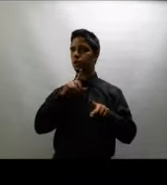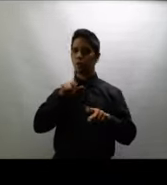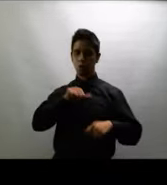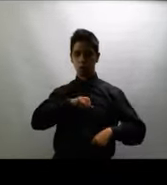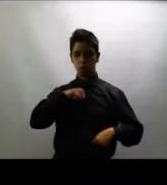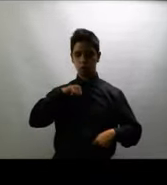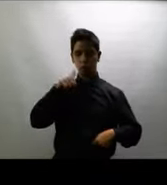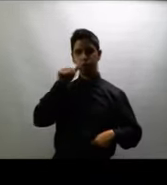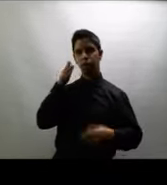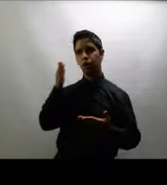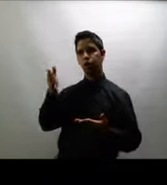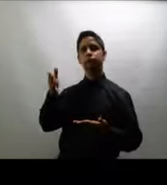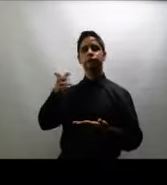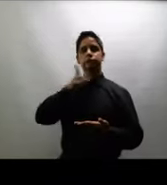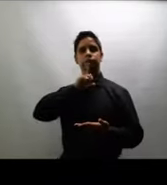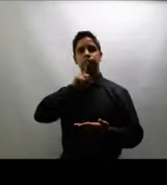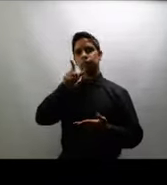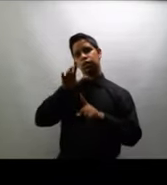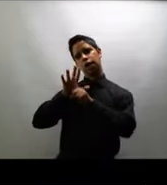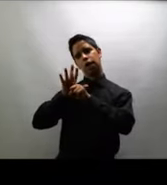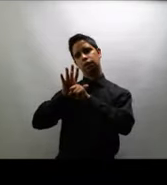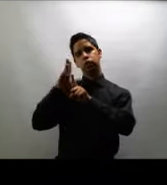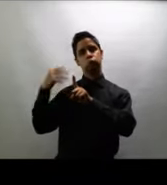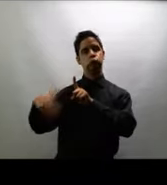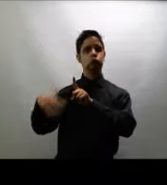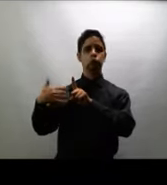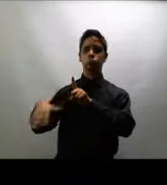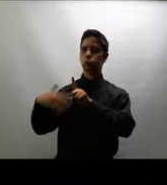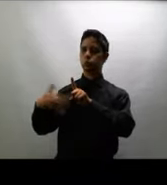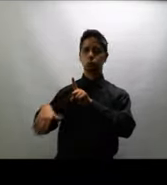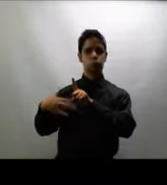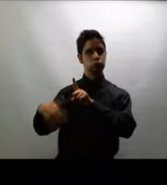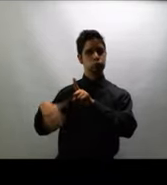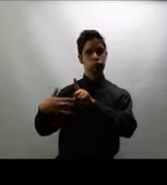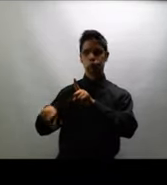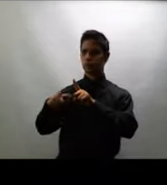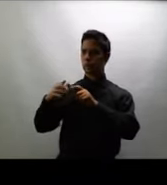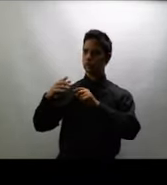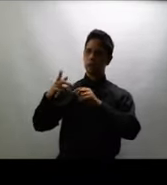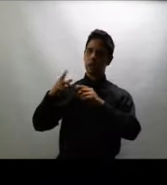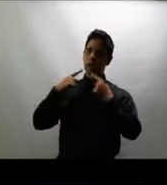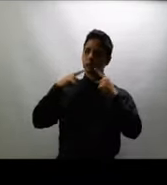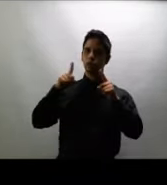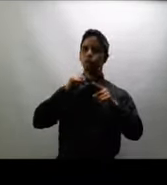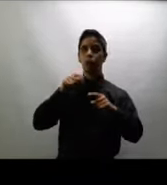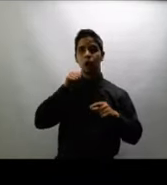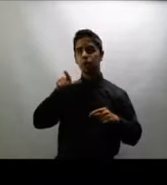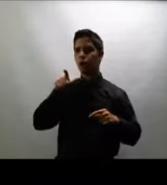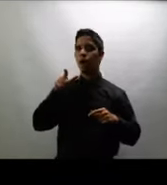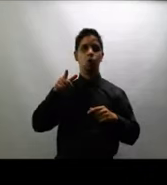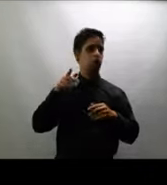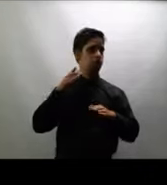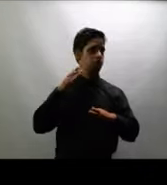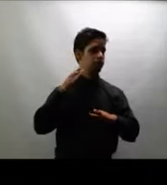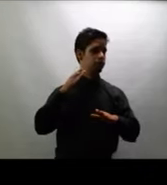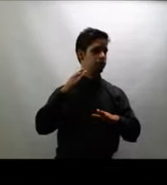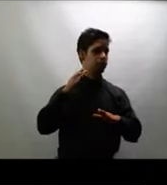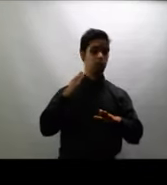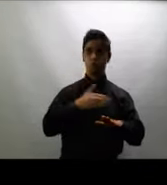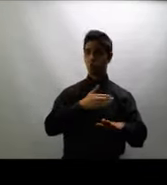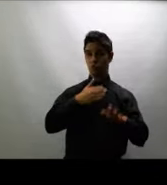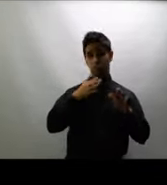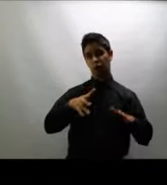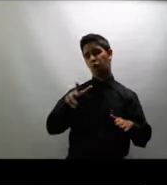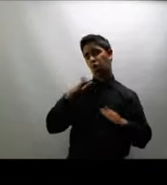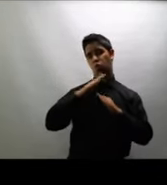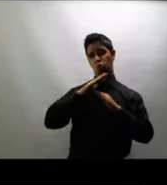estoy de ella, de este éxito. De doble éxito. Mira, doble. Siempre fue una gran música, una gran